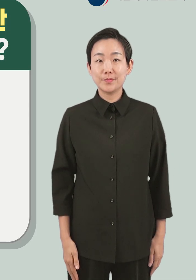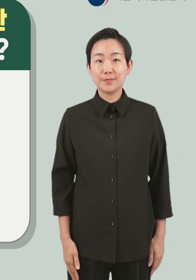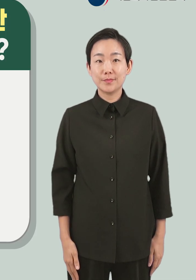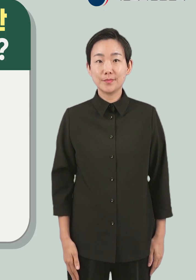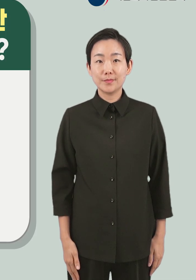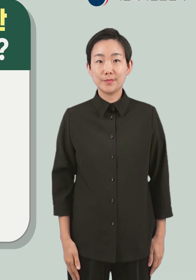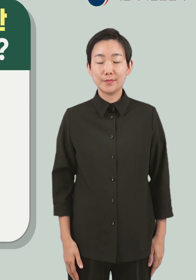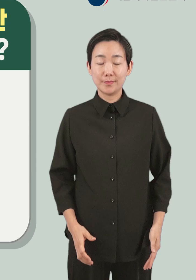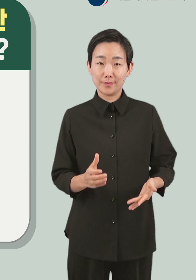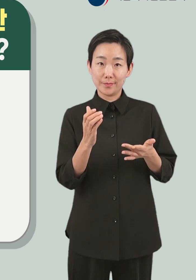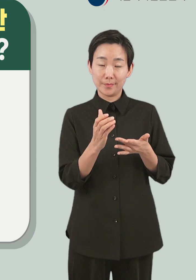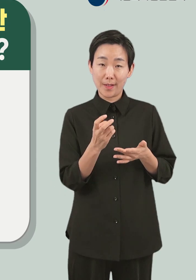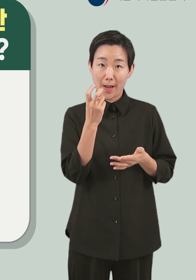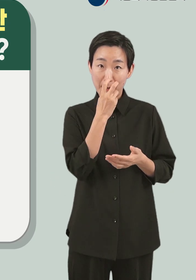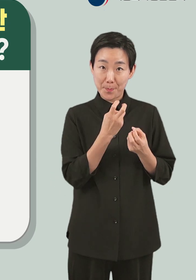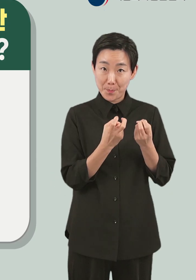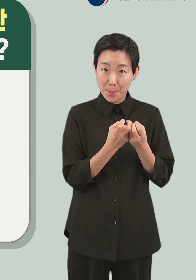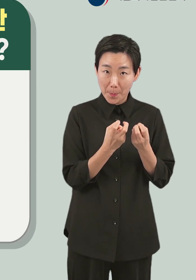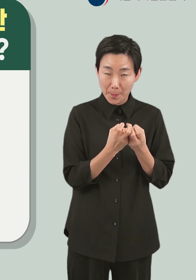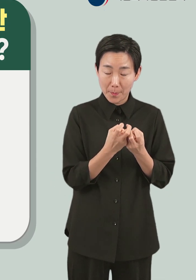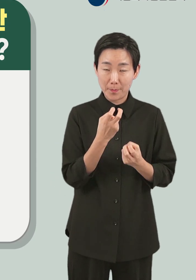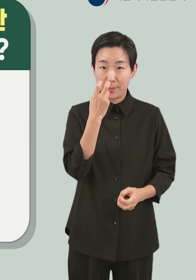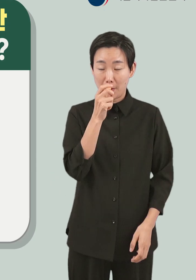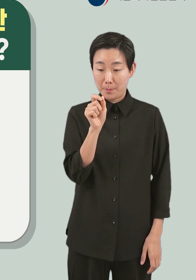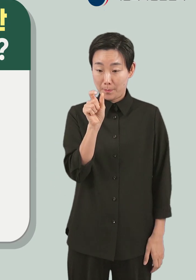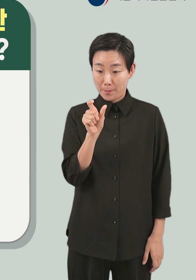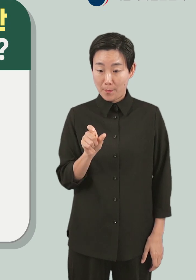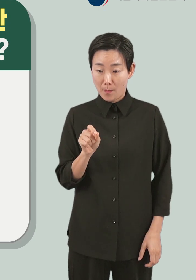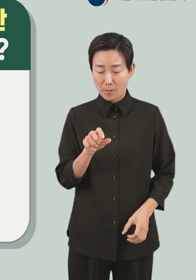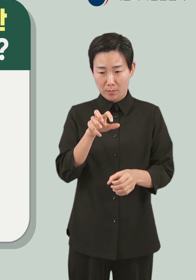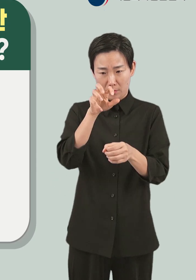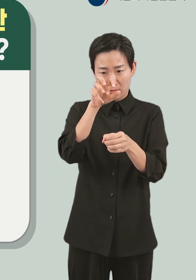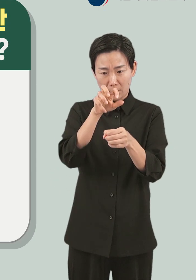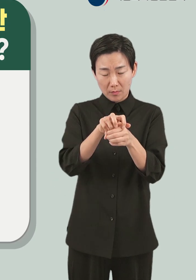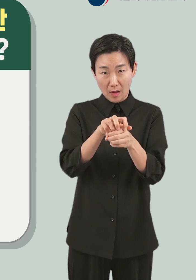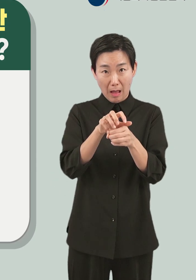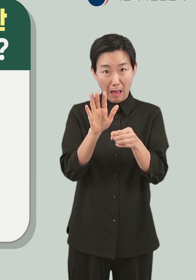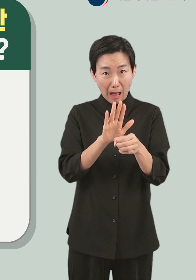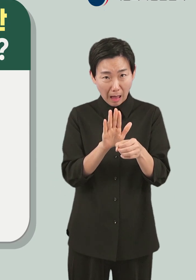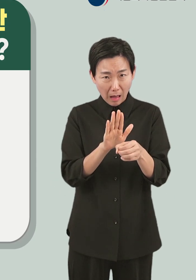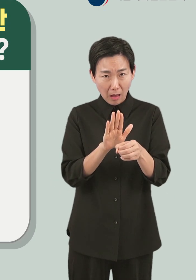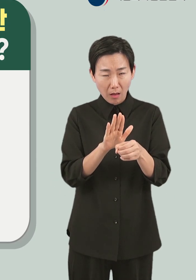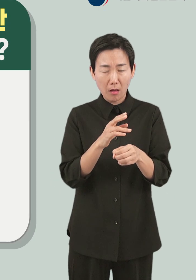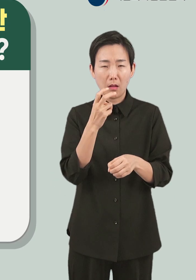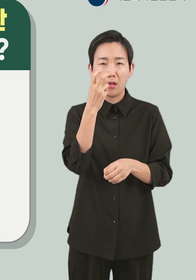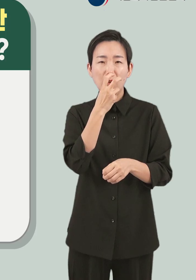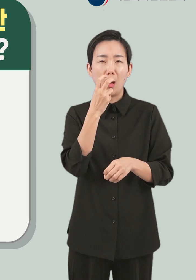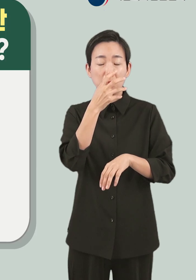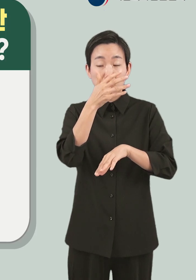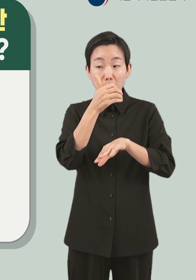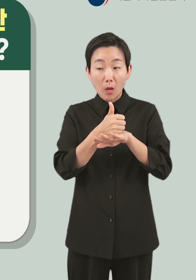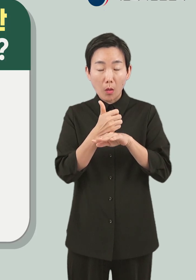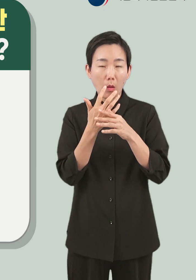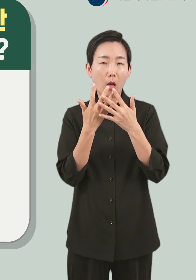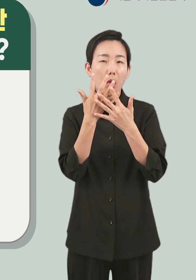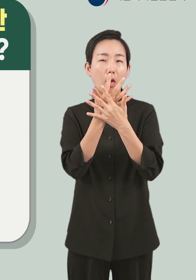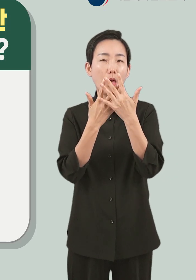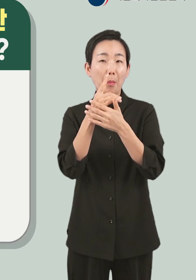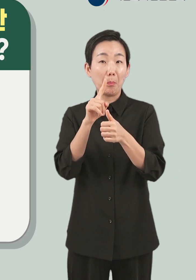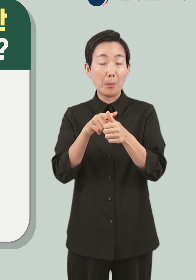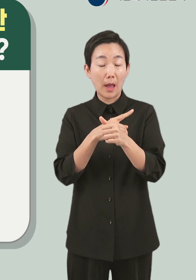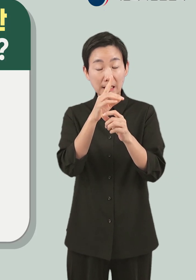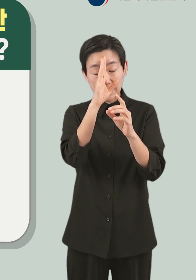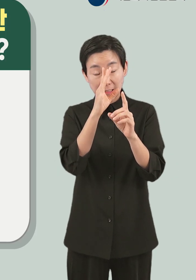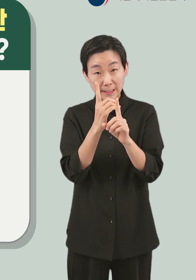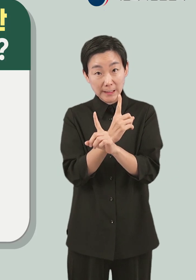기기가 완전히 건조된 상태에서 사용합니다. 측정 지침과 검사지 보관 취급 지침을 준수하지 않으면 잘못된 측정